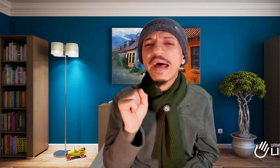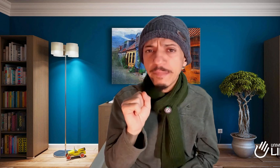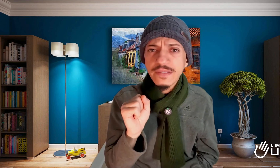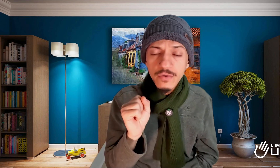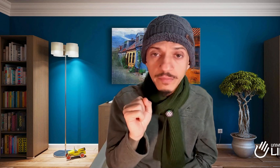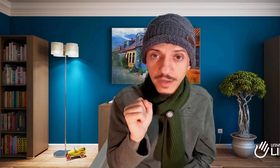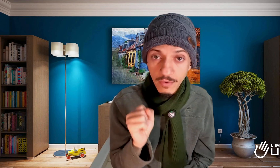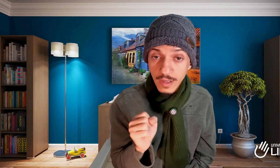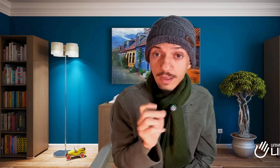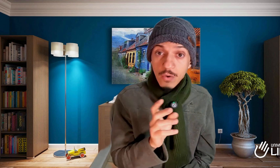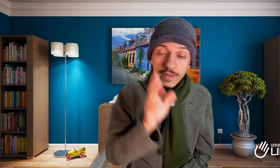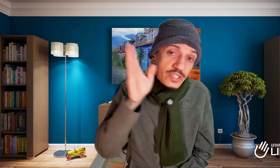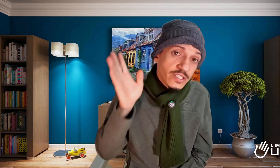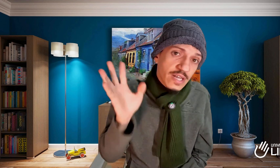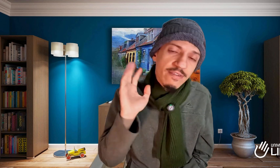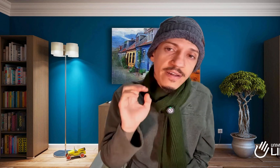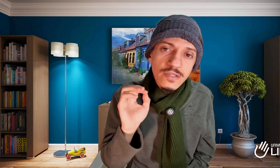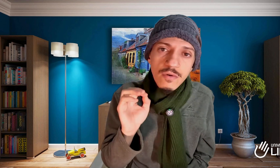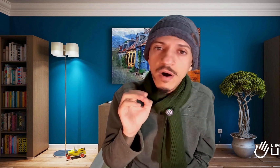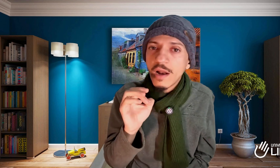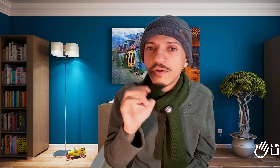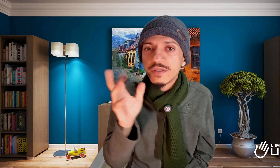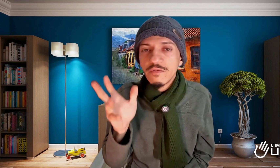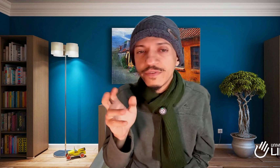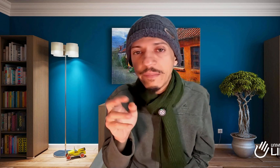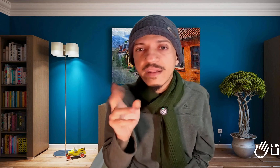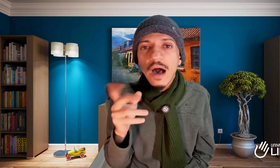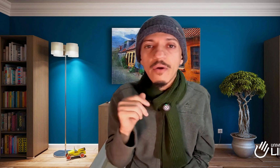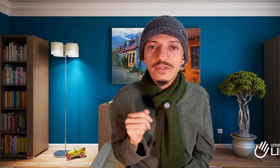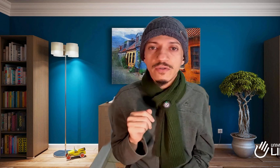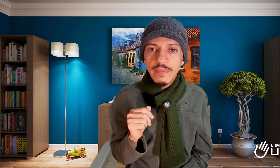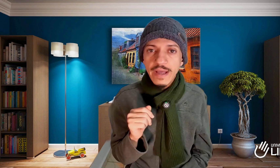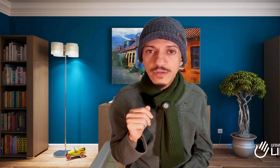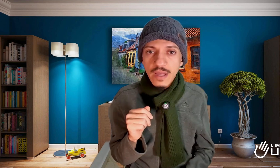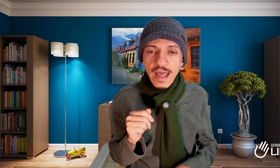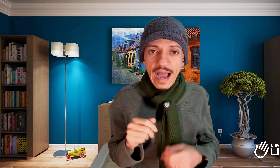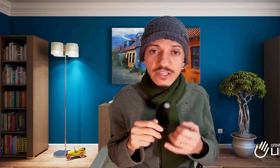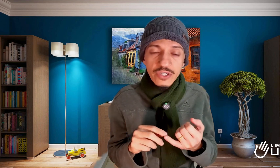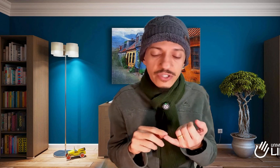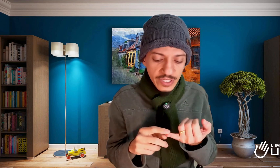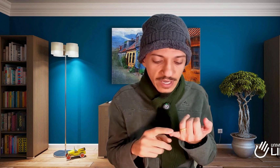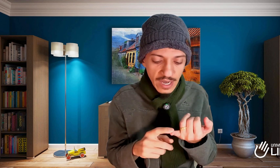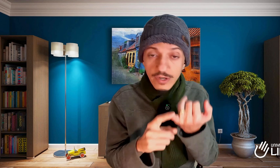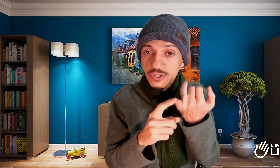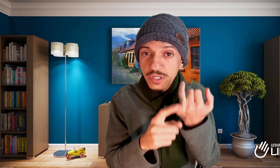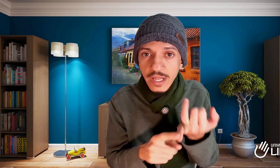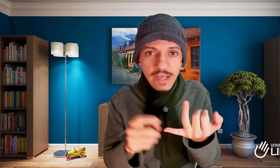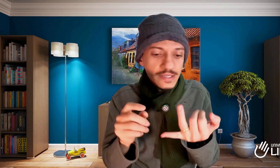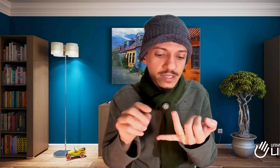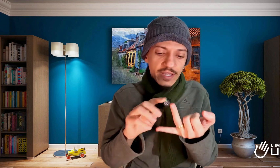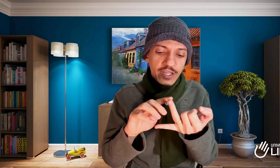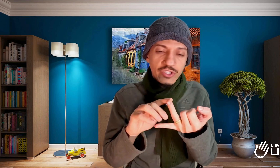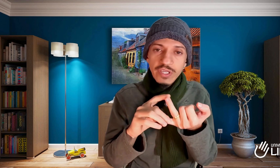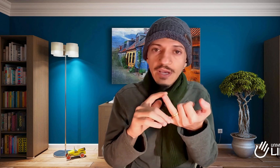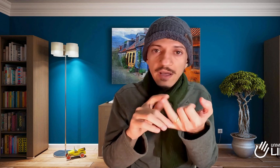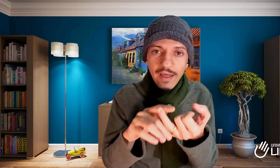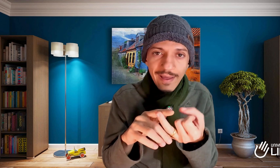pensa comigo. Quando a gente estava lá na escola, no ensino fundamental, no ensino médio, a gente tinha aulas de inglês, que tinha um tanto